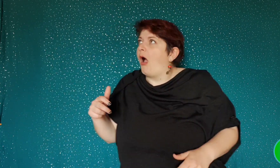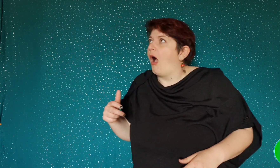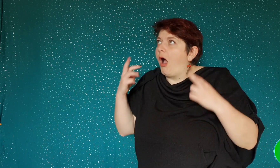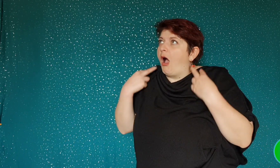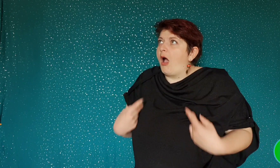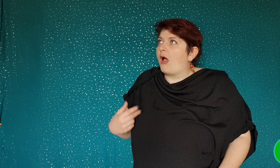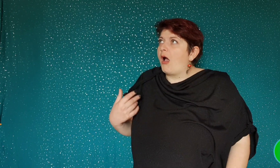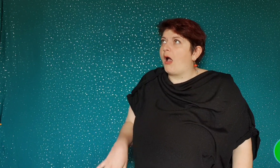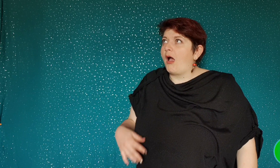ils grimpaient.